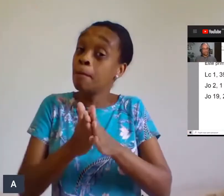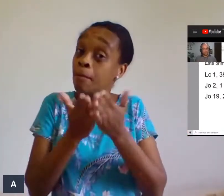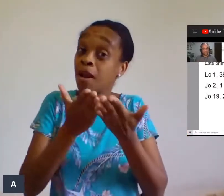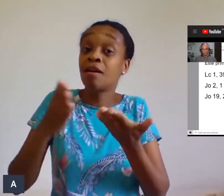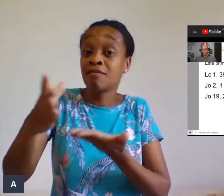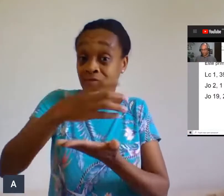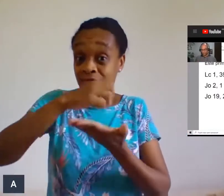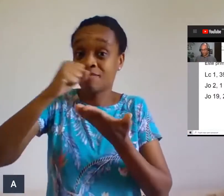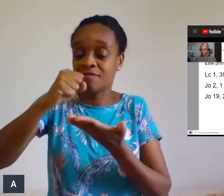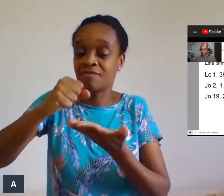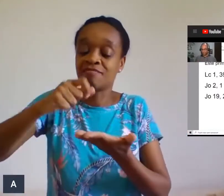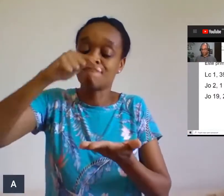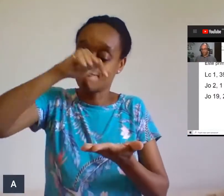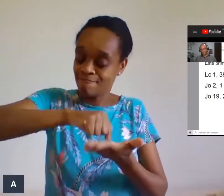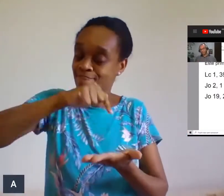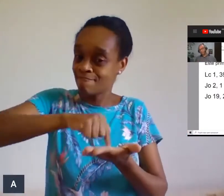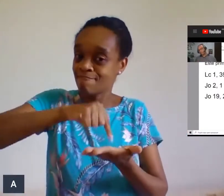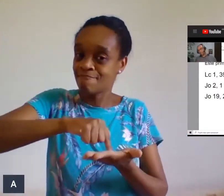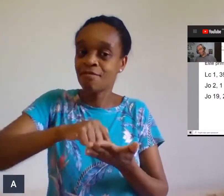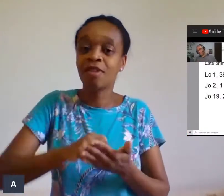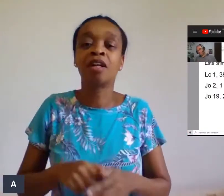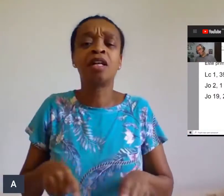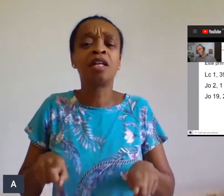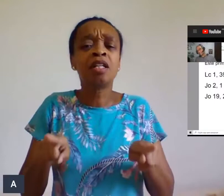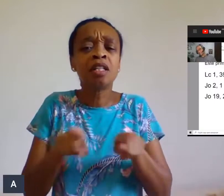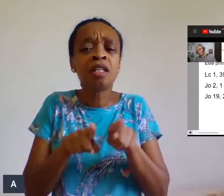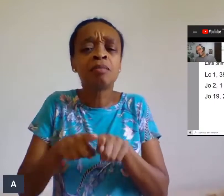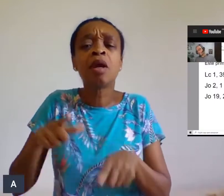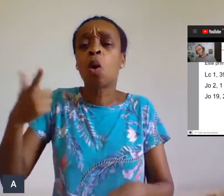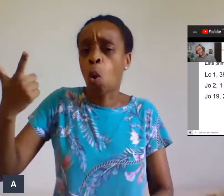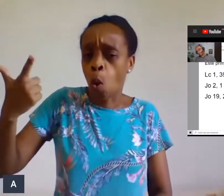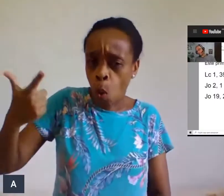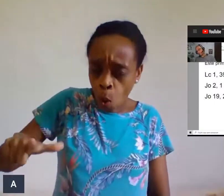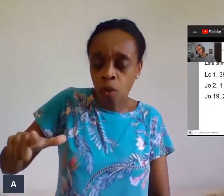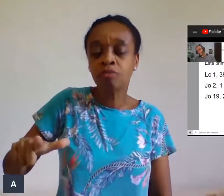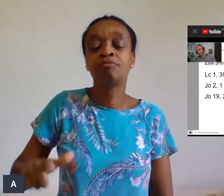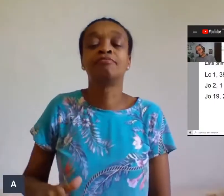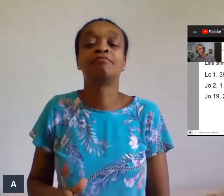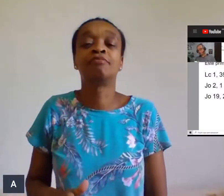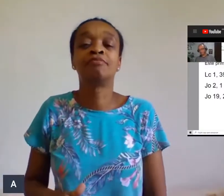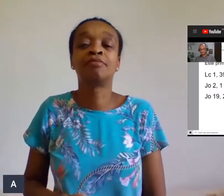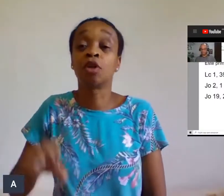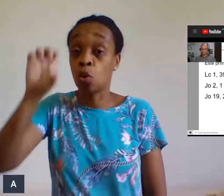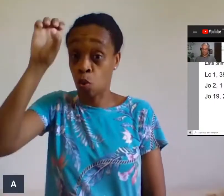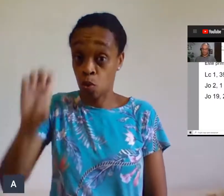Bíblia. João, agora vamos ao evangelista João.